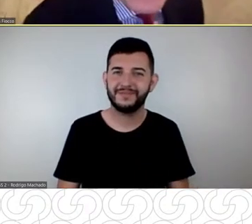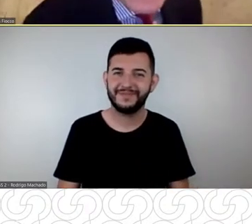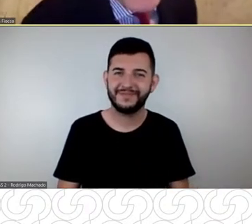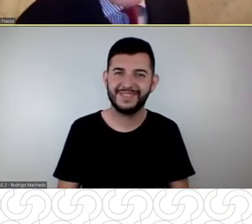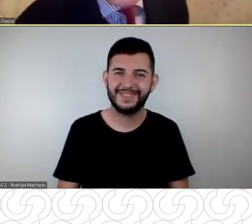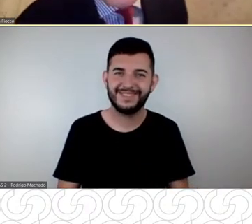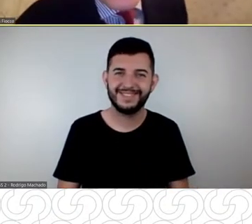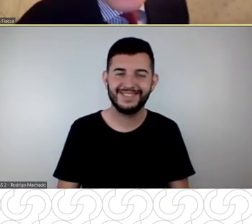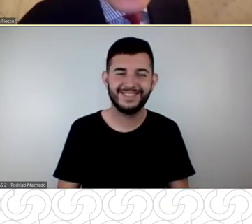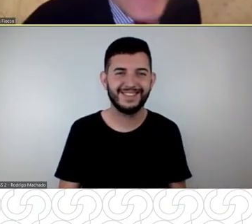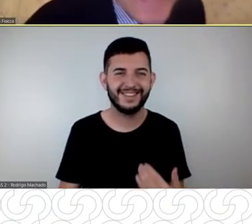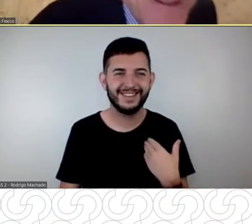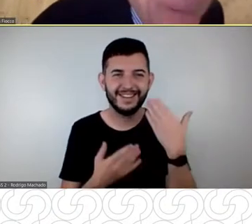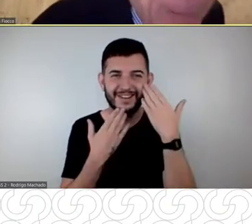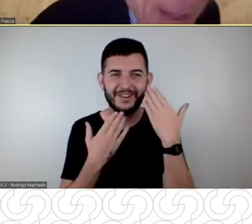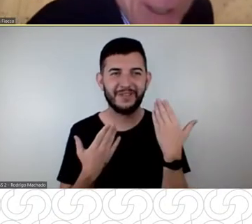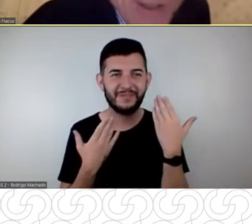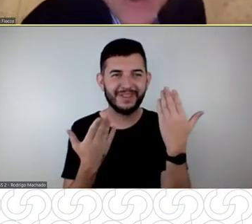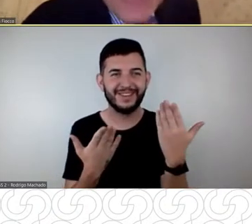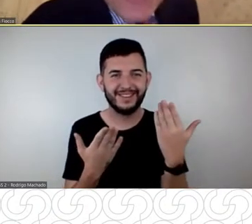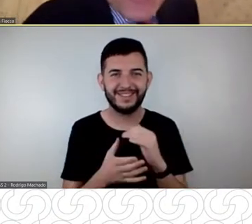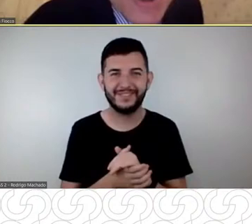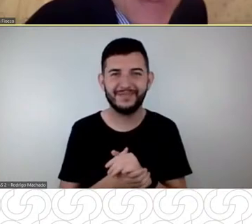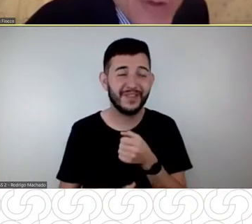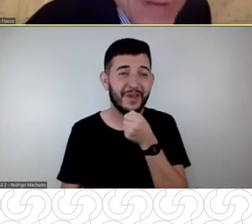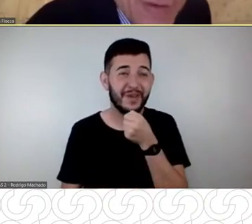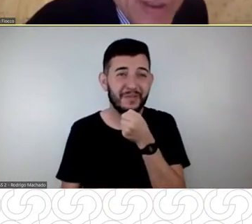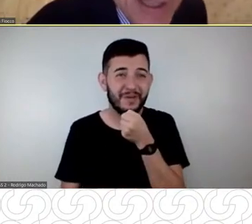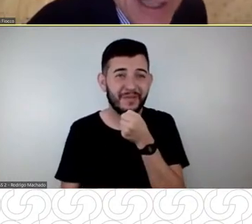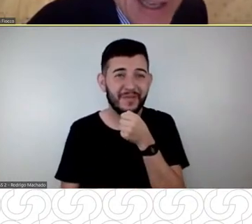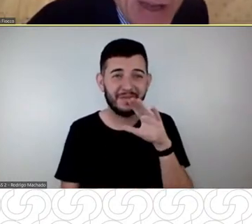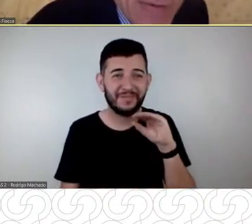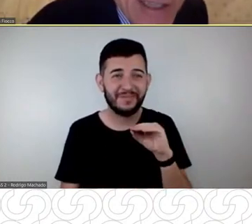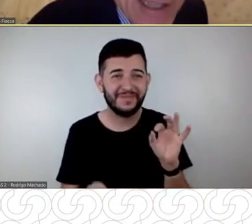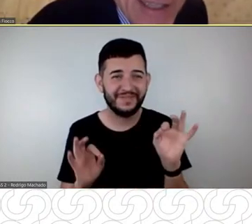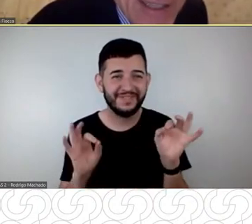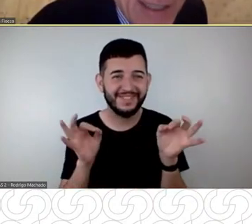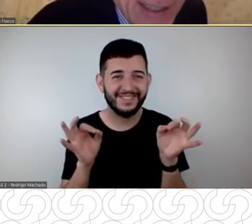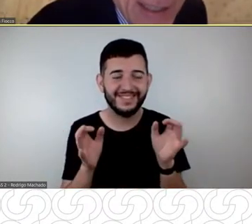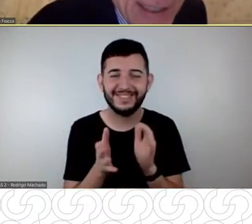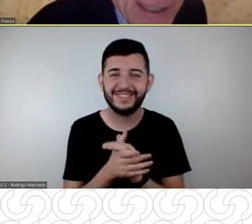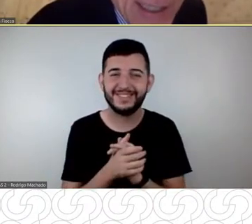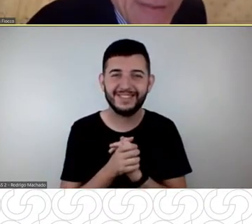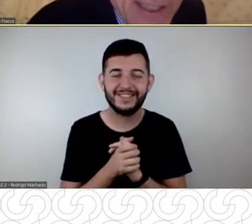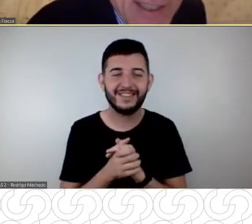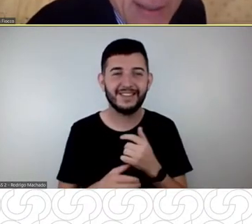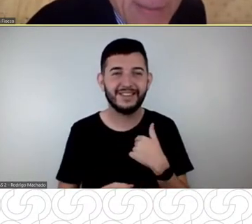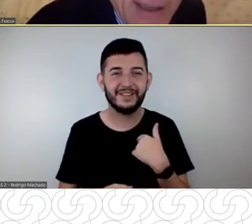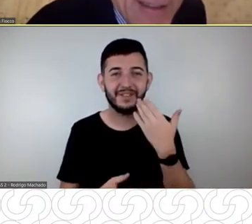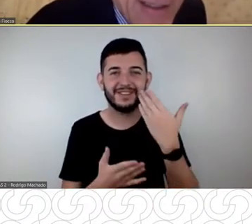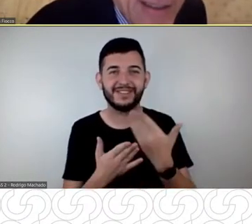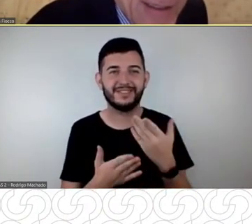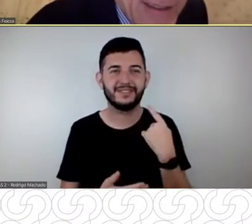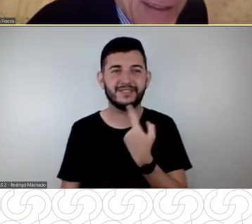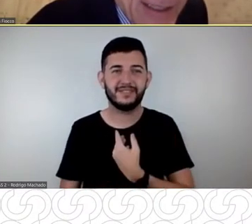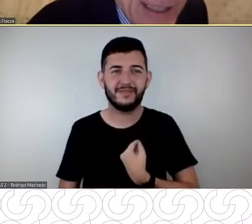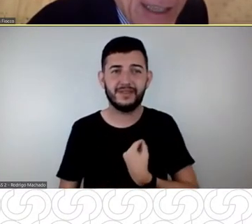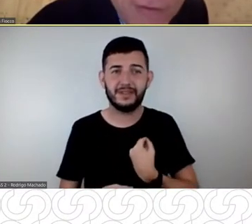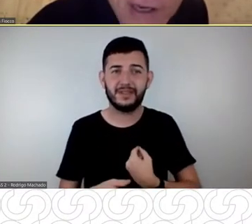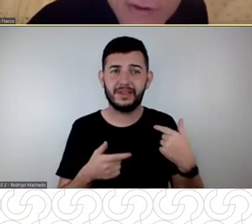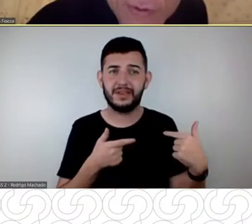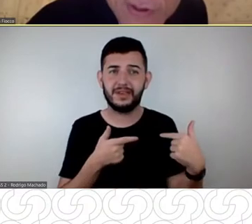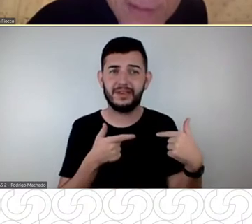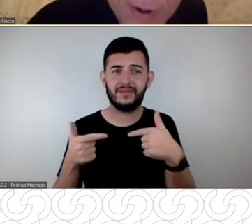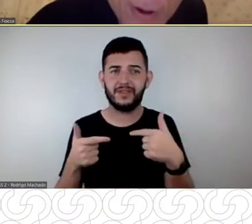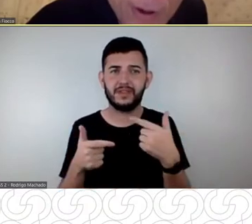Bem, muito obrigado. Sim, o microfone estava desligado. Então, eu acho que estamos enfrentando uma crise muito